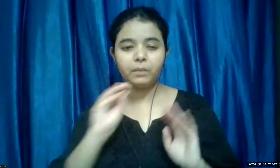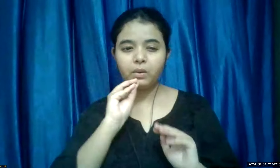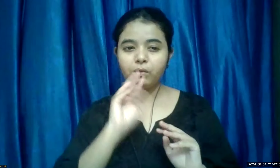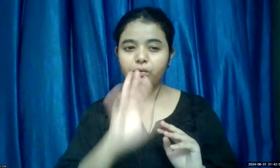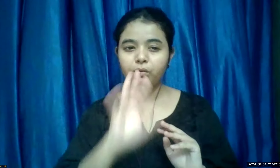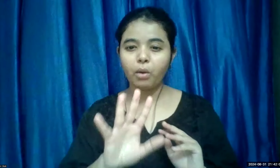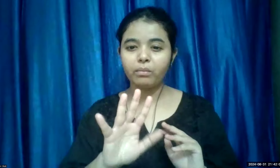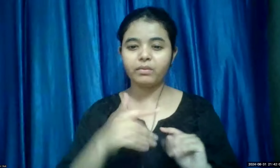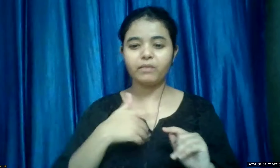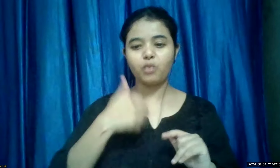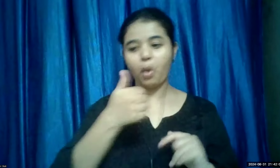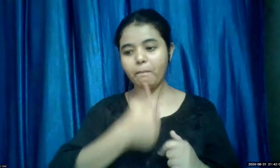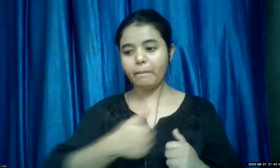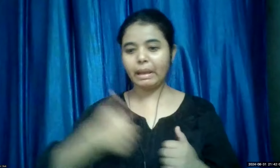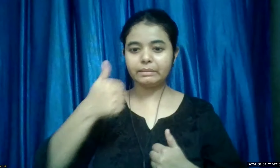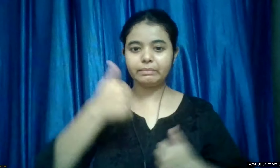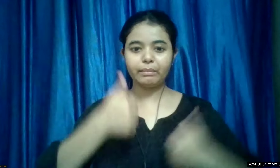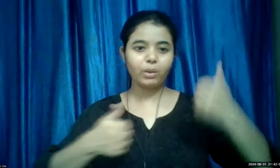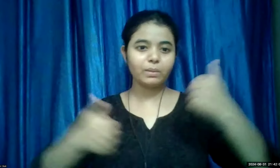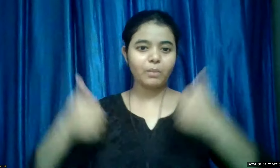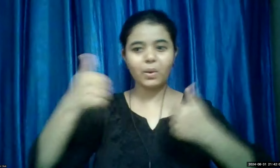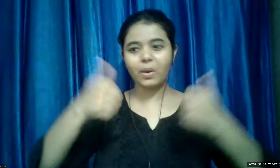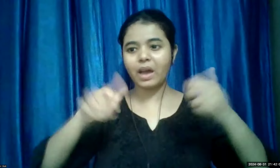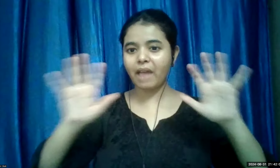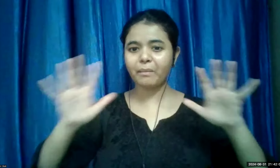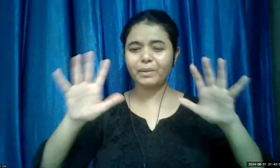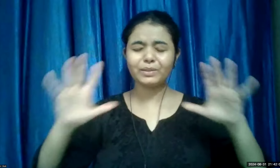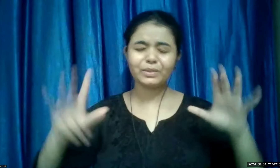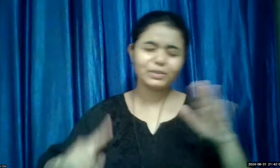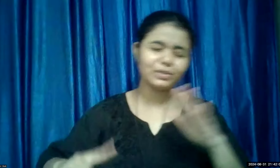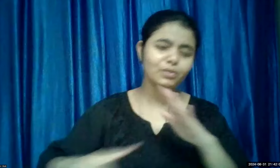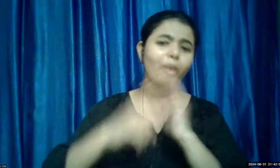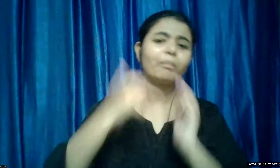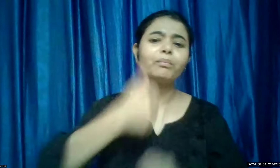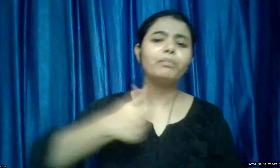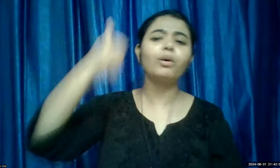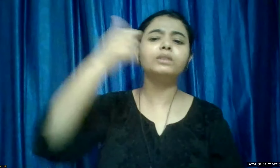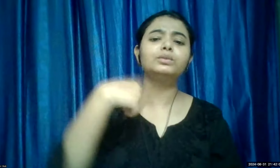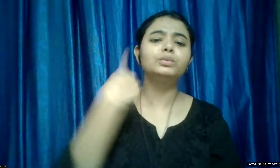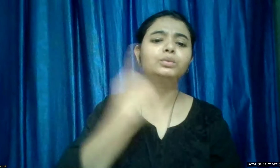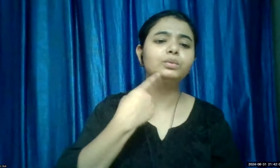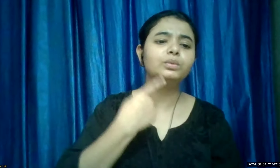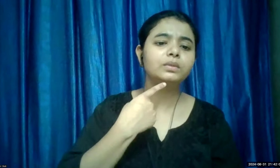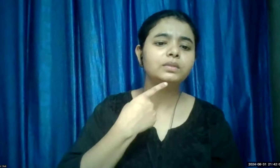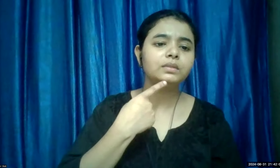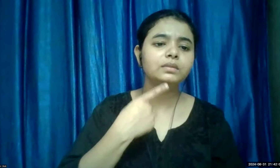का भी स्वामी, सभी प्राणियों का स्वामी कौन है? भगवान श्री कृष्ण है।